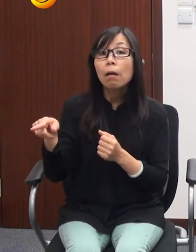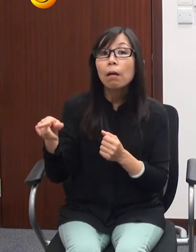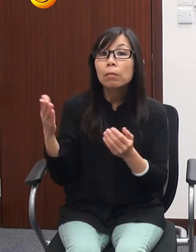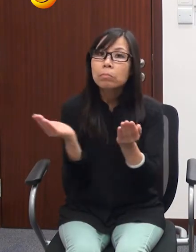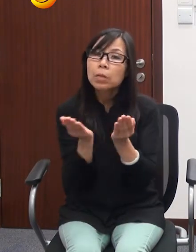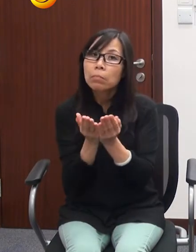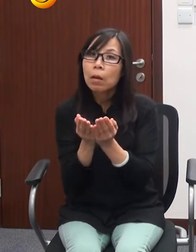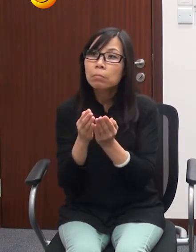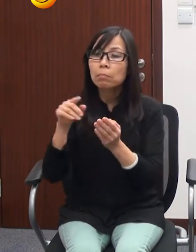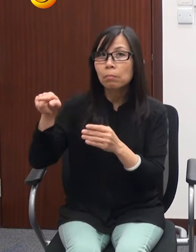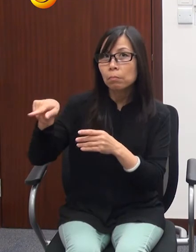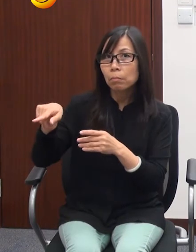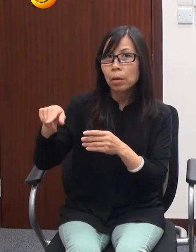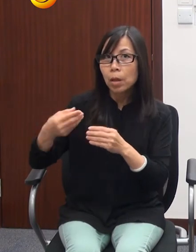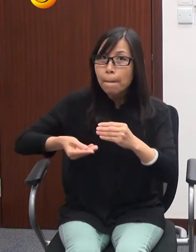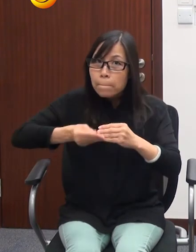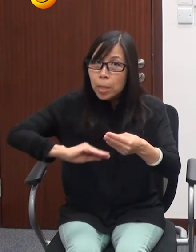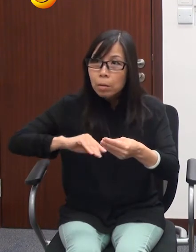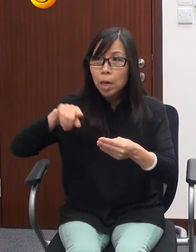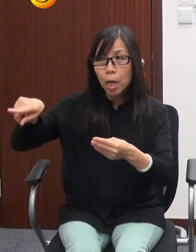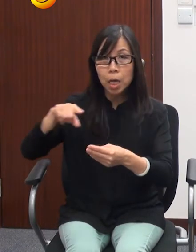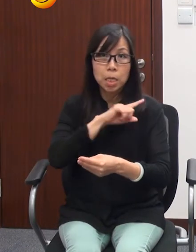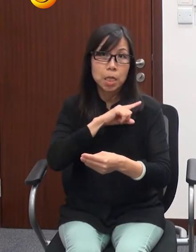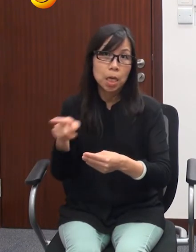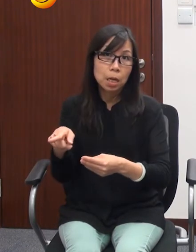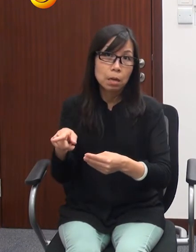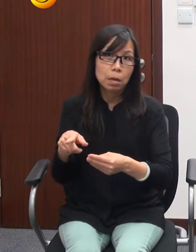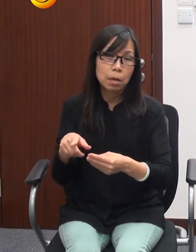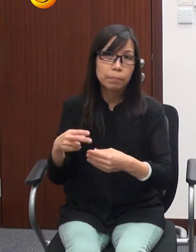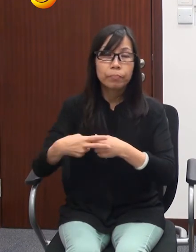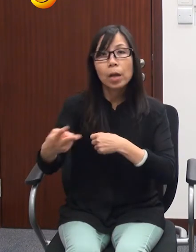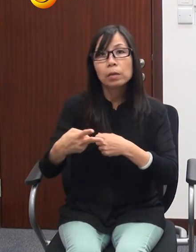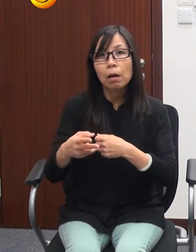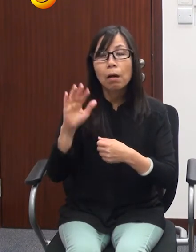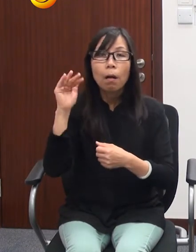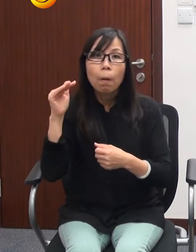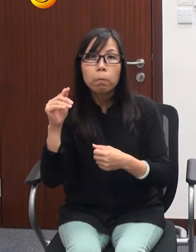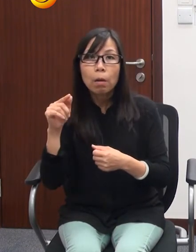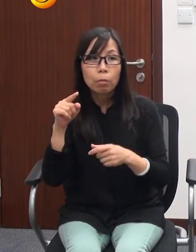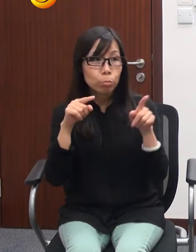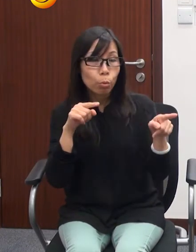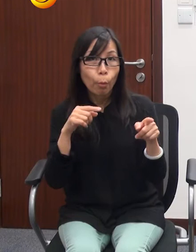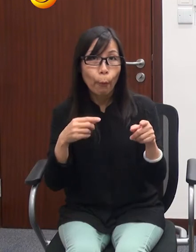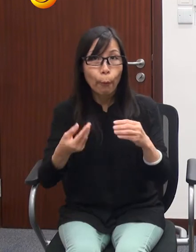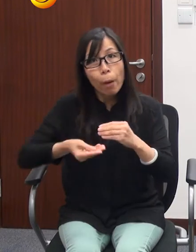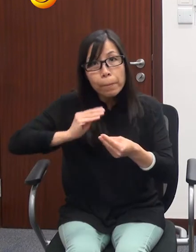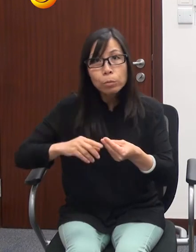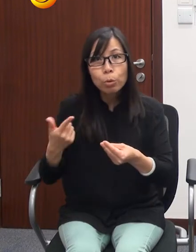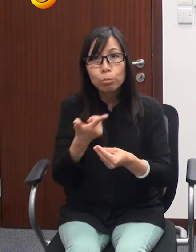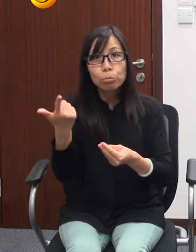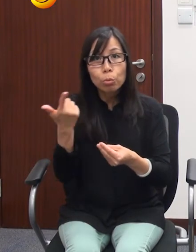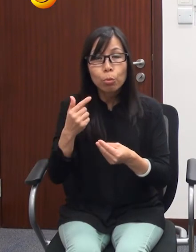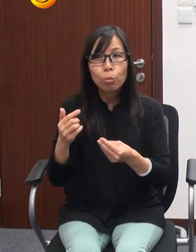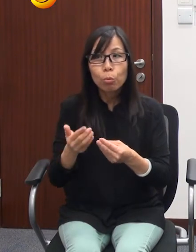第一，第二就係、是、可能佢多票過你噶嘛，咁呢個真係要選完先知。 咁可能你睇翻上次人哋經驗，咁即